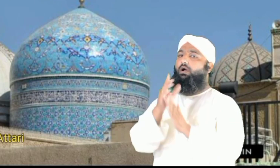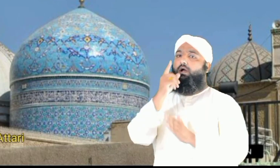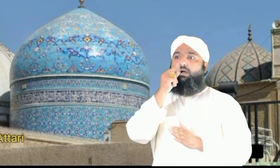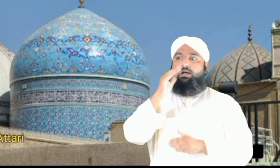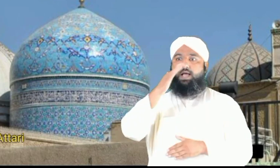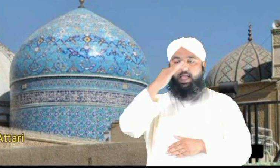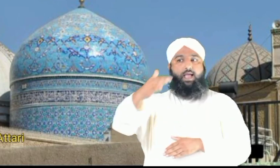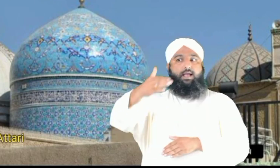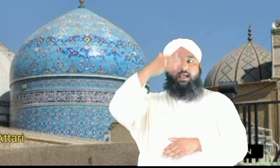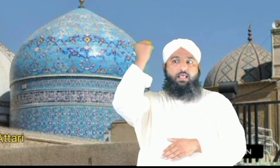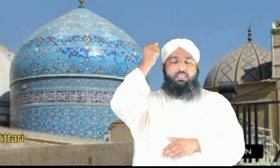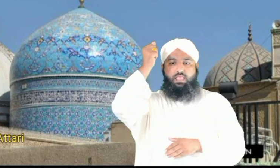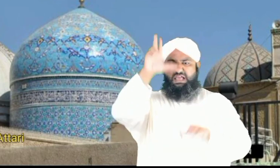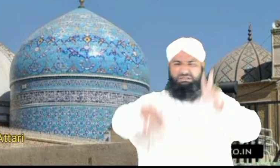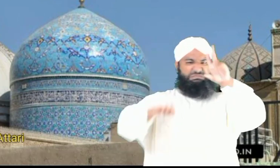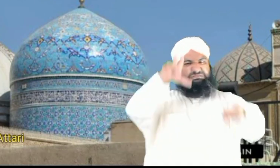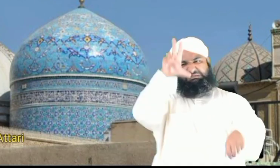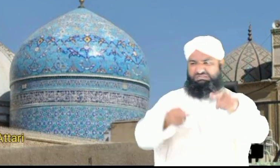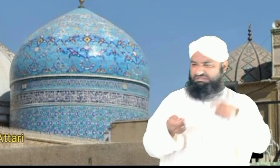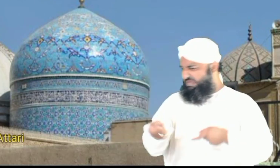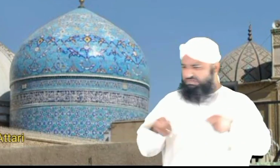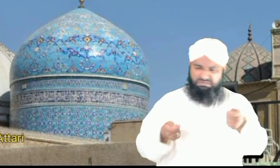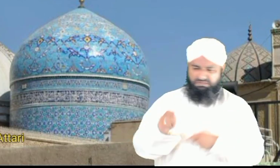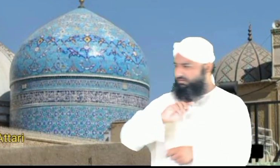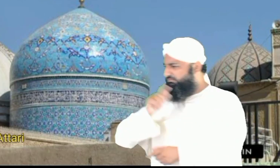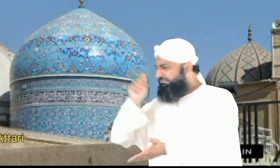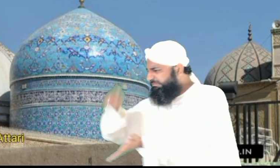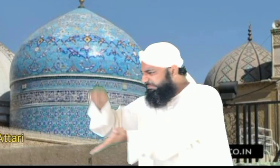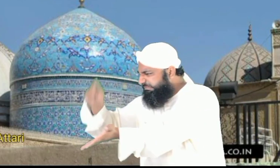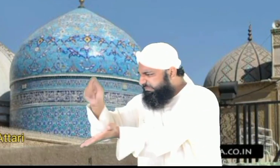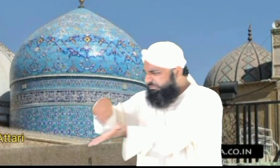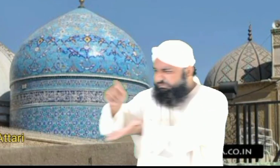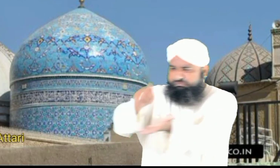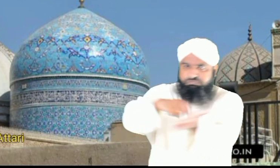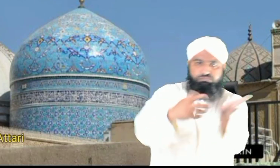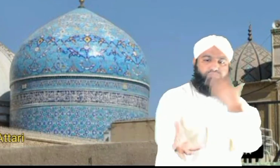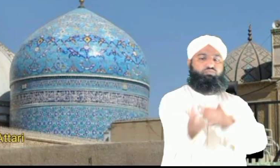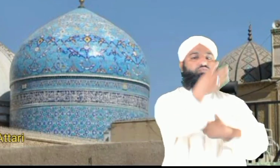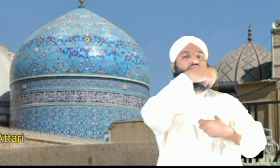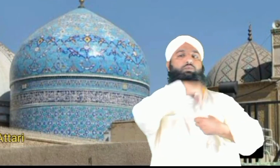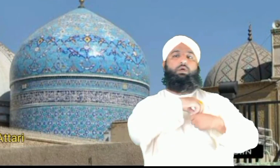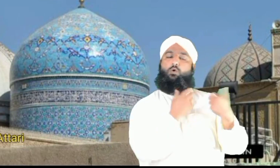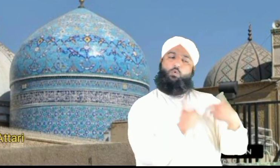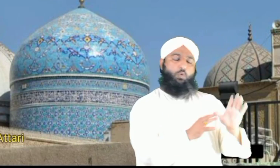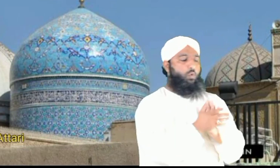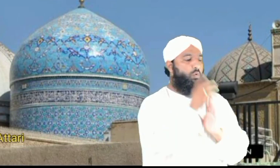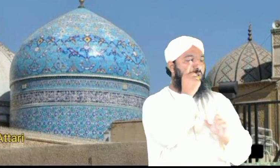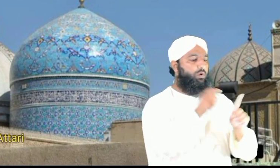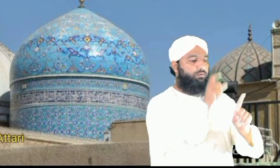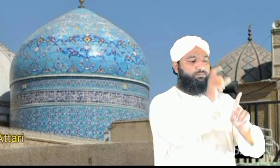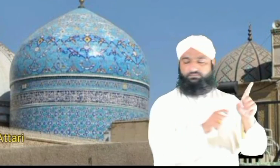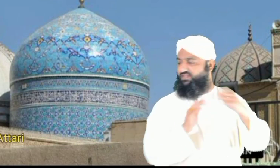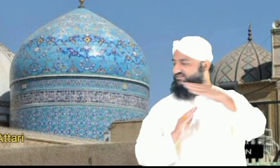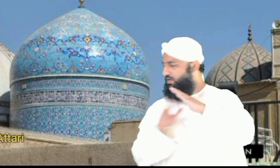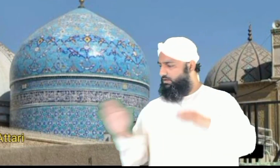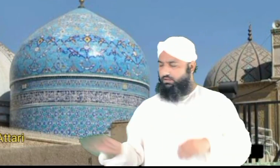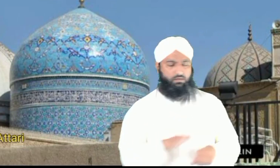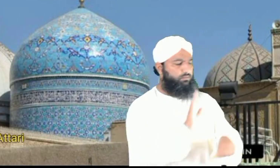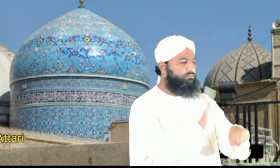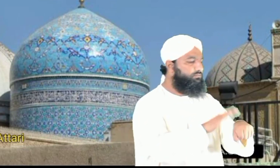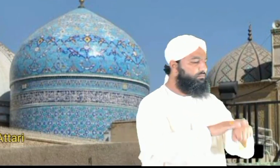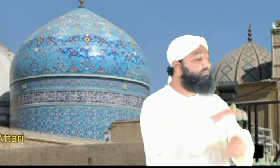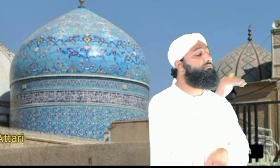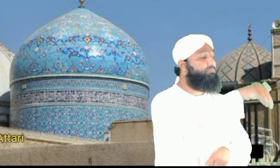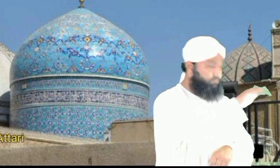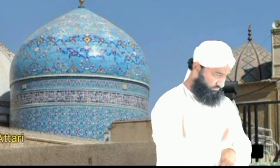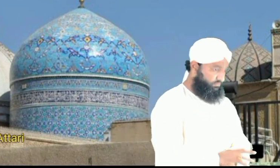مال چھین لیا، مال و اسباب جمع کر لیا۔ اس نوجوان کے پاس بھی ڈاکوؤں کا ایک کارندہ آیا اور آ کر کہتا ہے بیٹا تمہارے پاس بھی